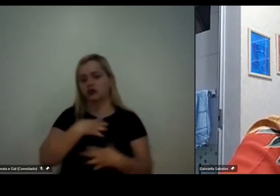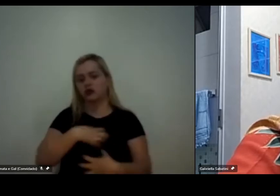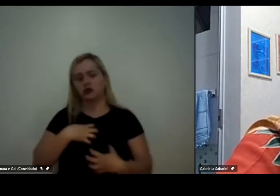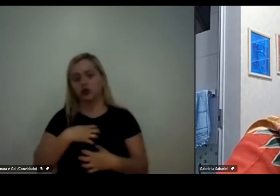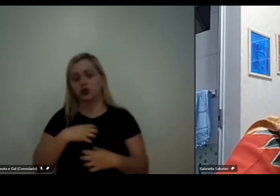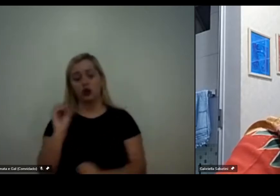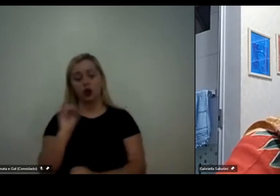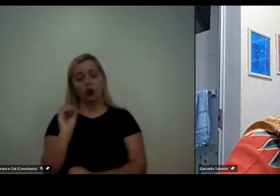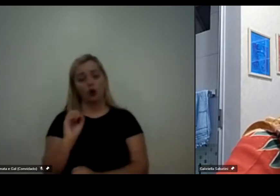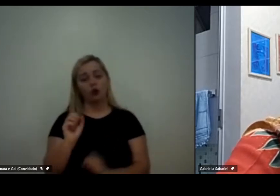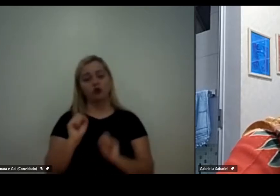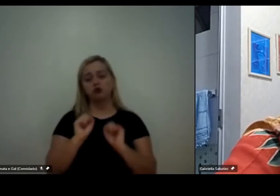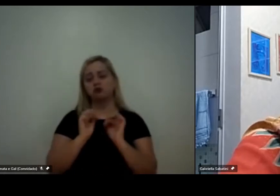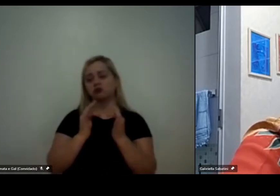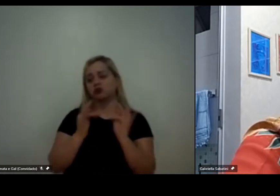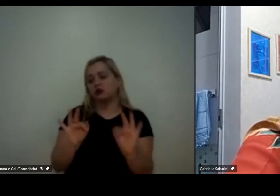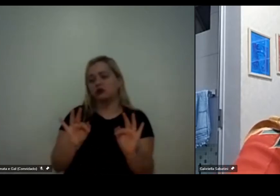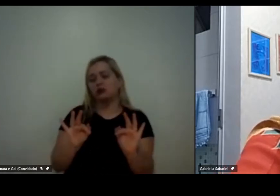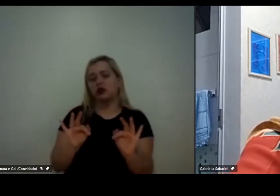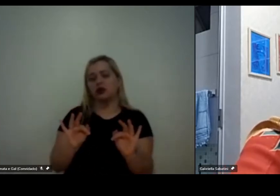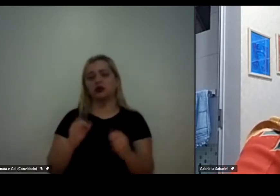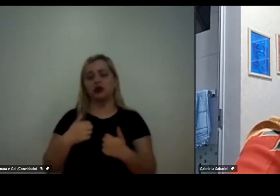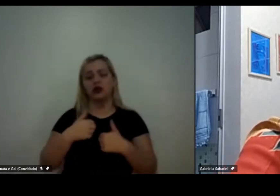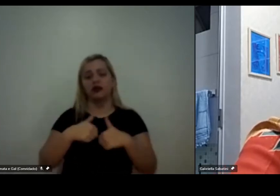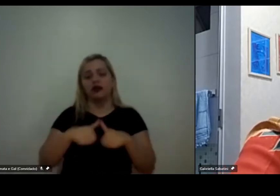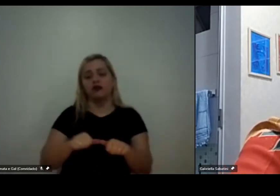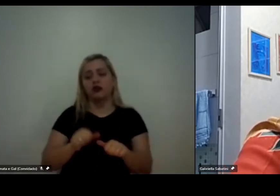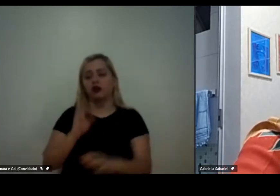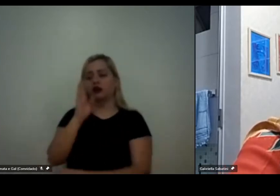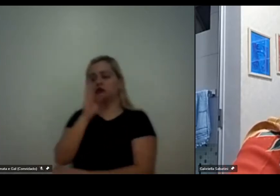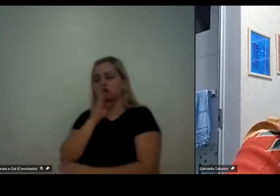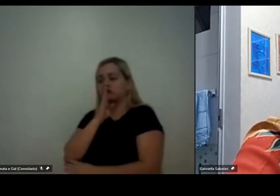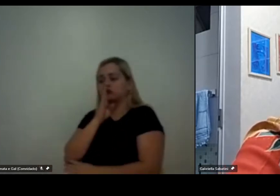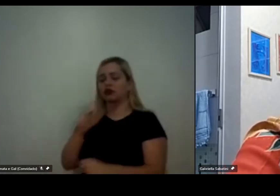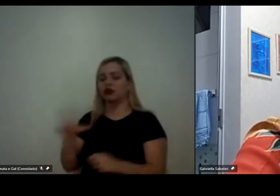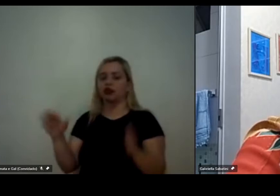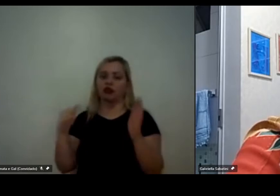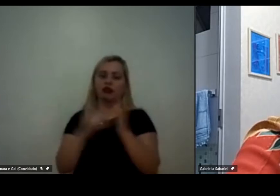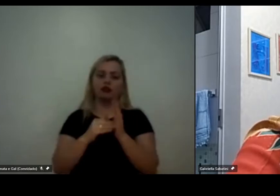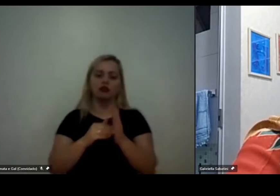de ocultá-lo até se tornar inexistente?